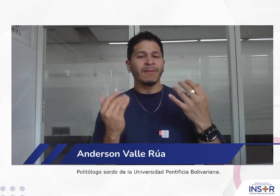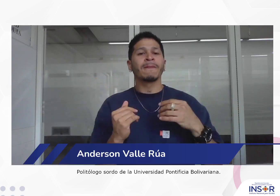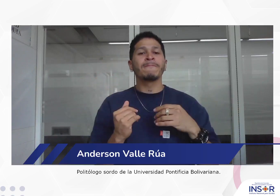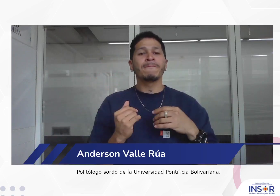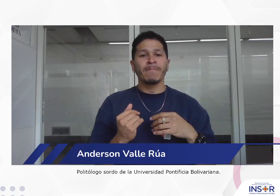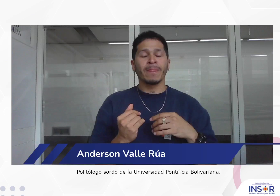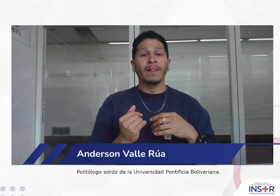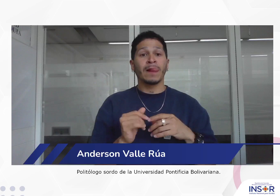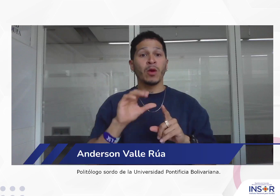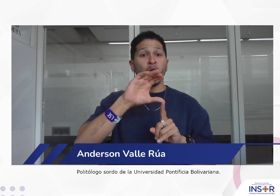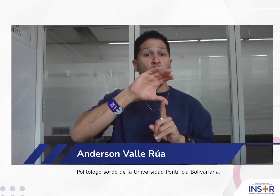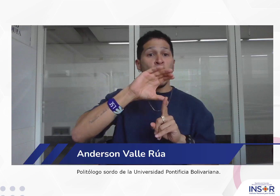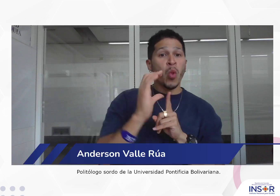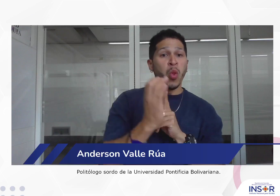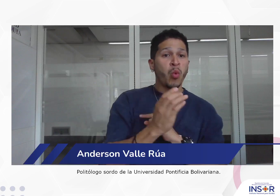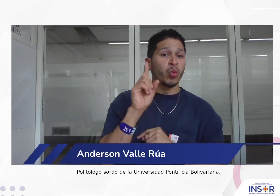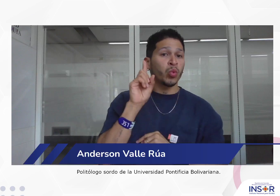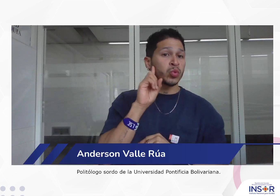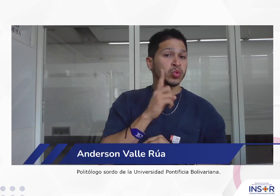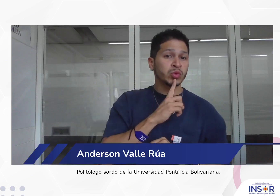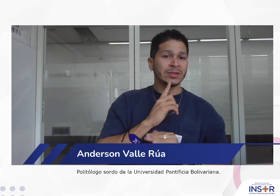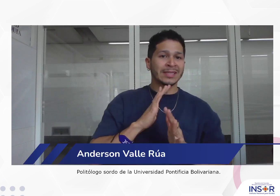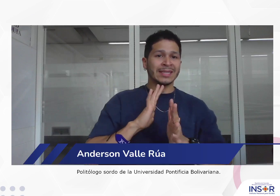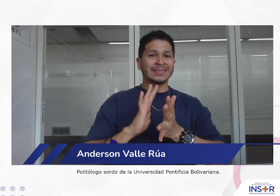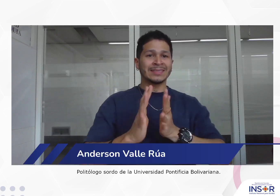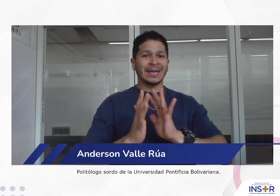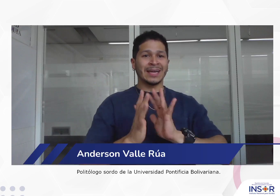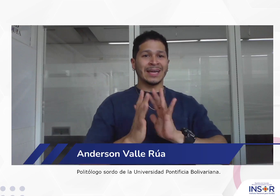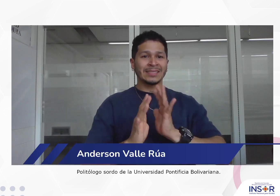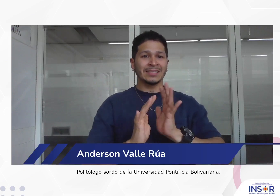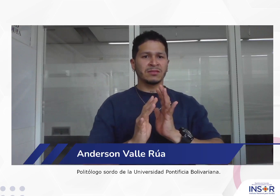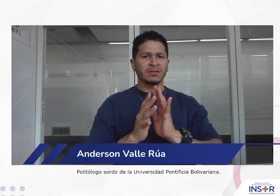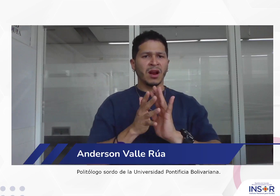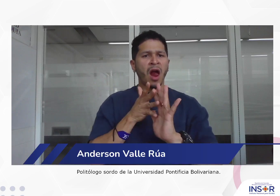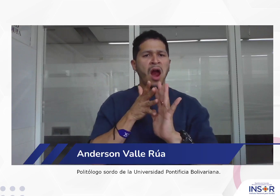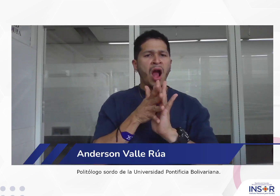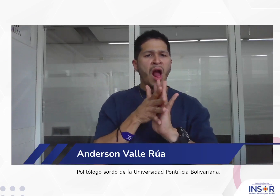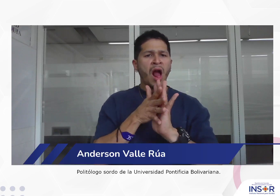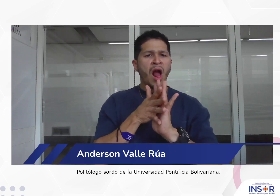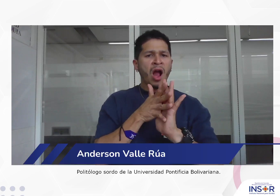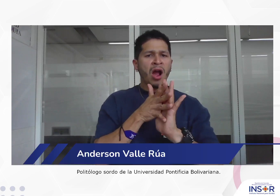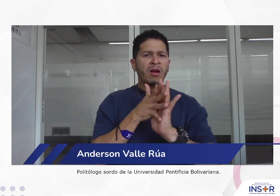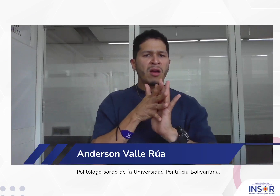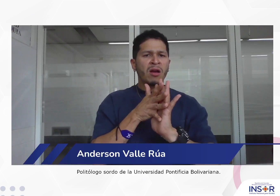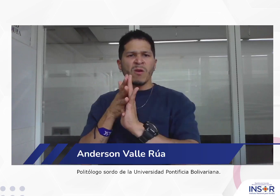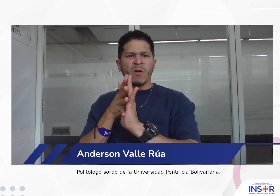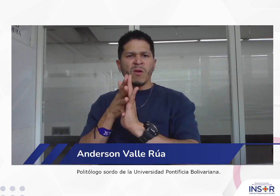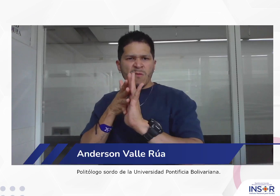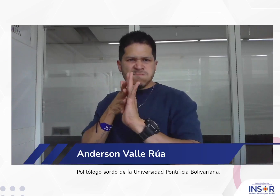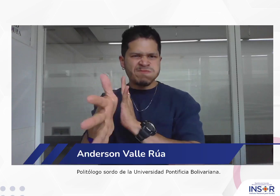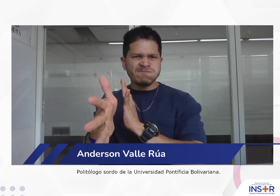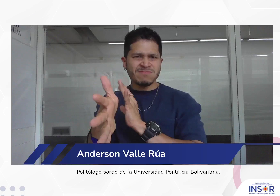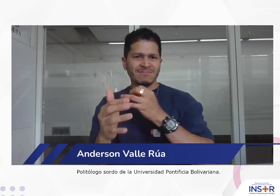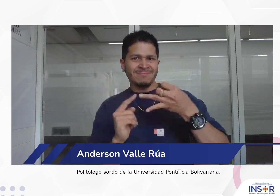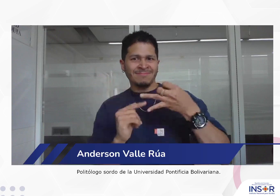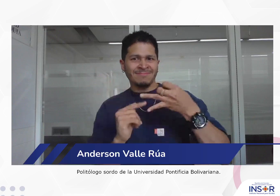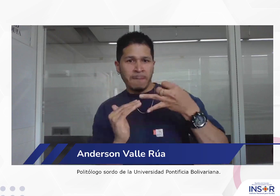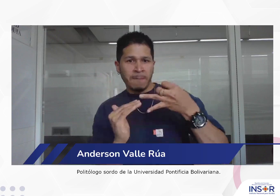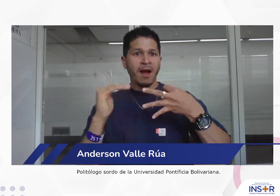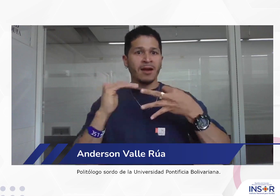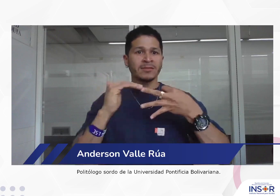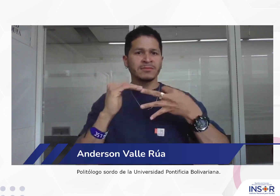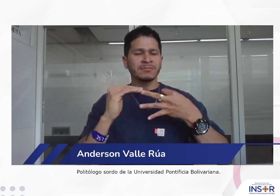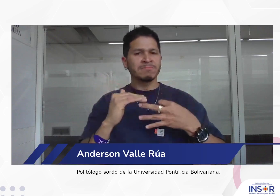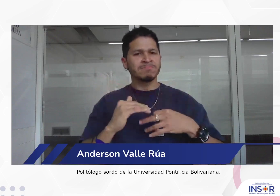y relaciones internacionales, otro que se denominó Sordismo, Lengua de Señas y Cultura Sorda,